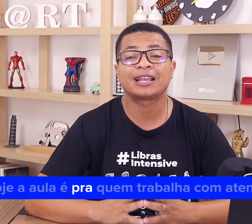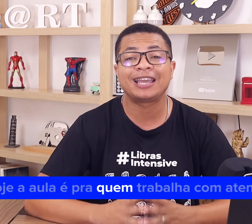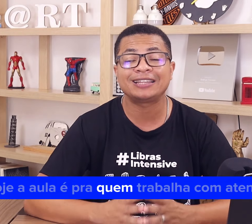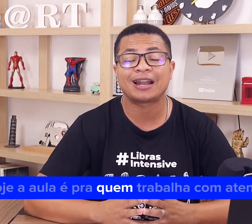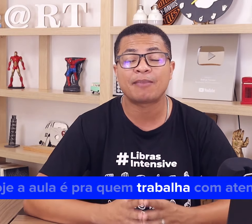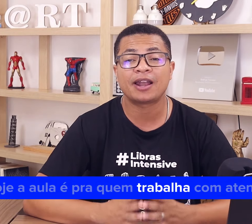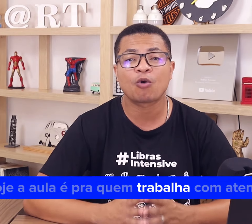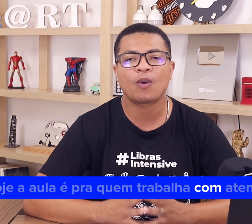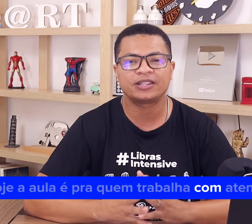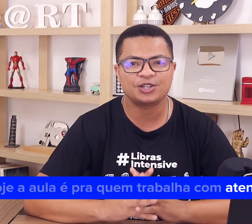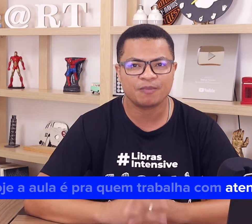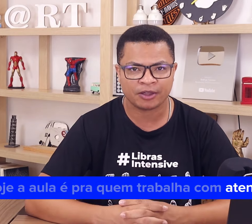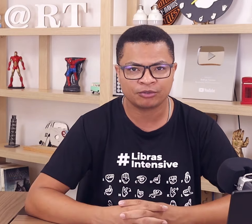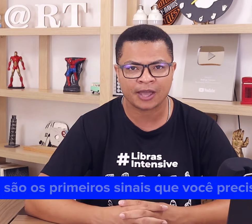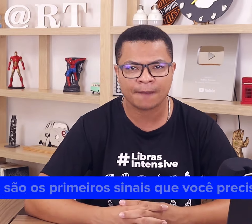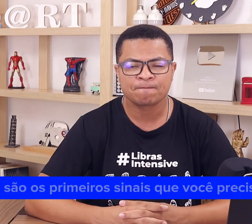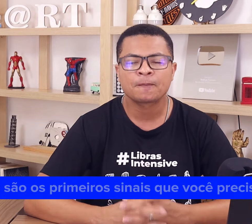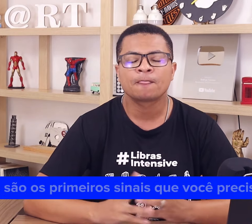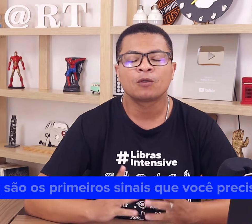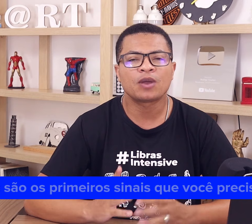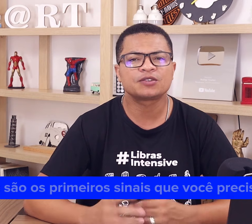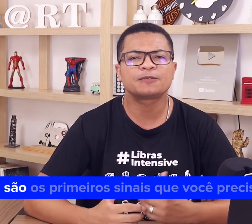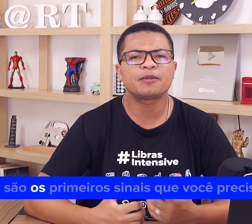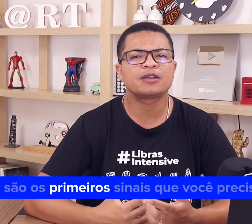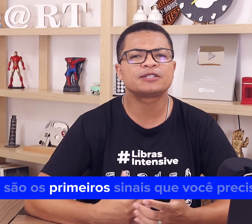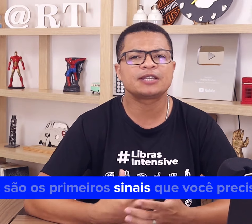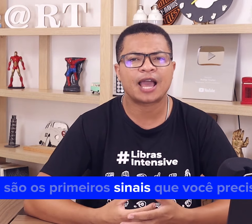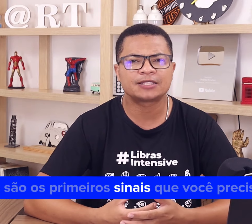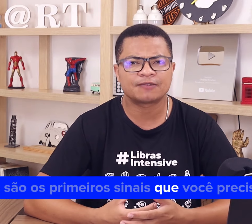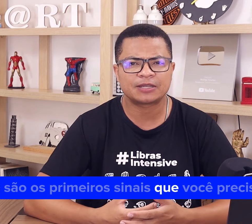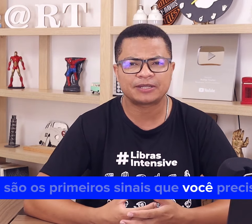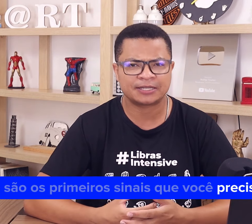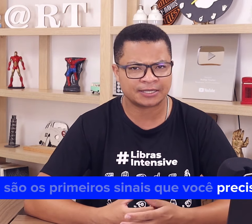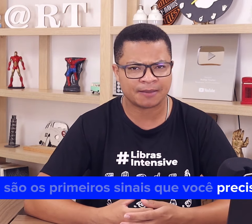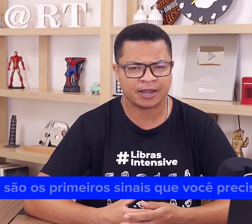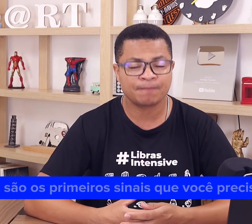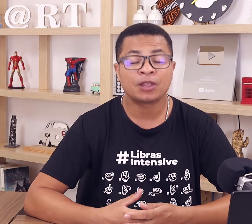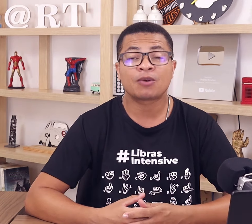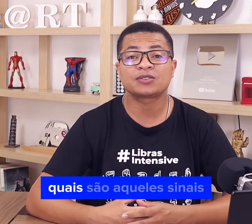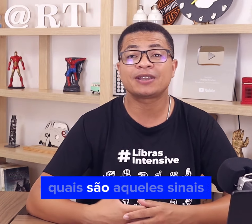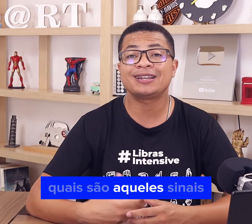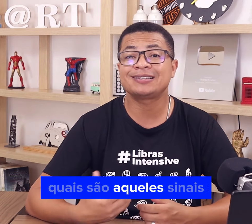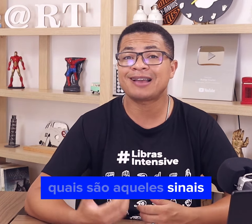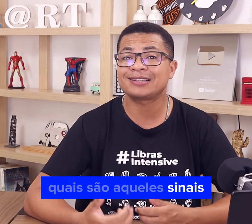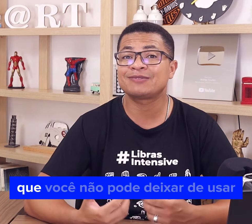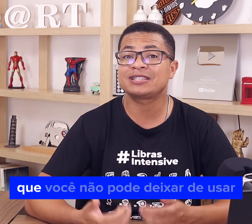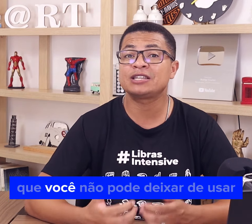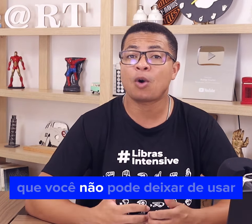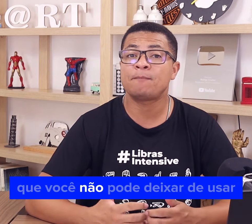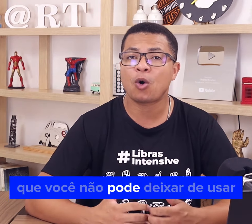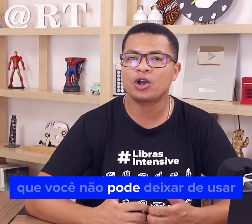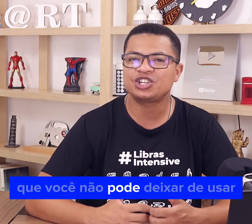quem trabalha com atendimento, tá? Quais são os primeiros sinais que você precisa saber? Quais são aqueles sinais que você não pode